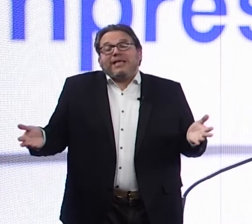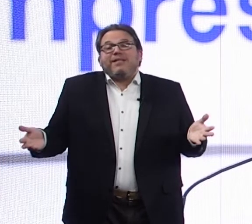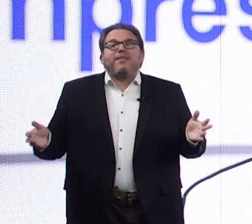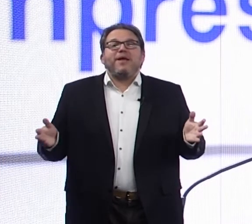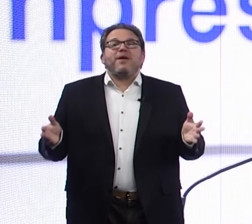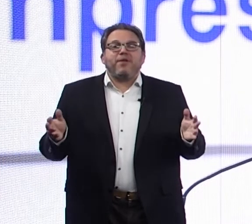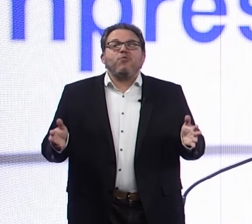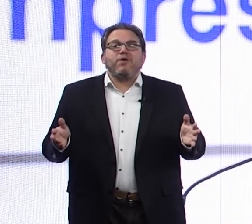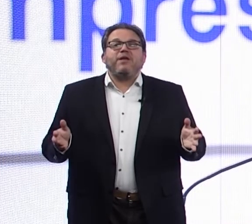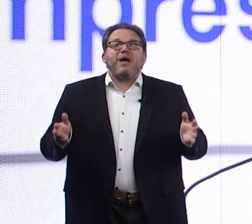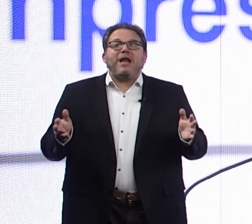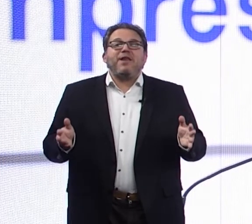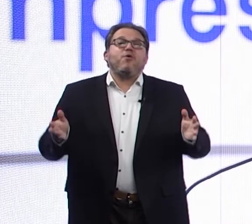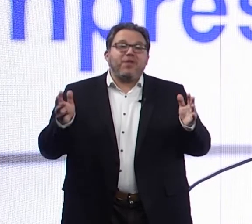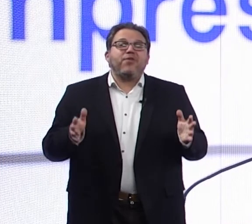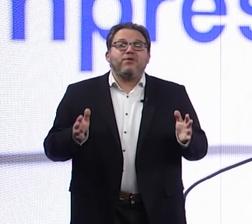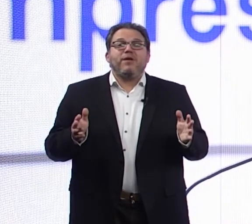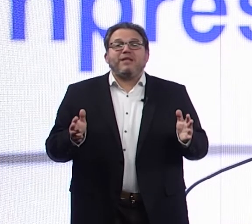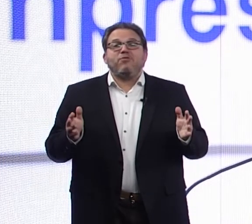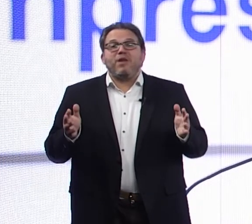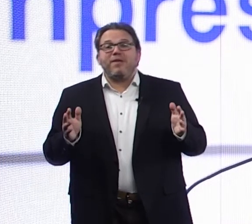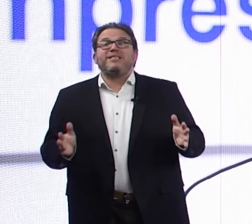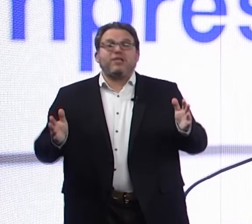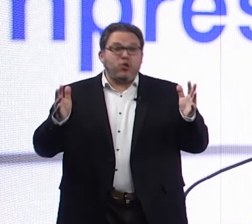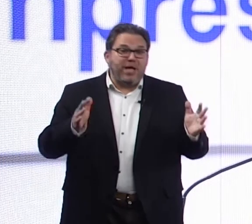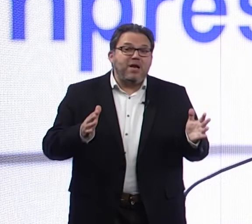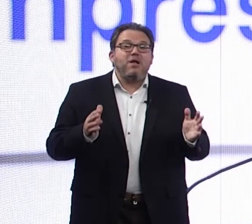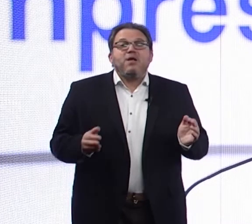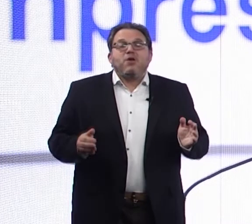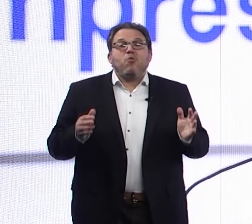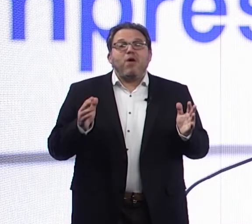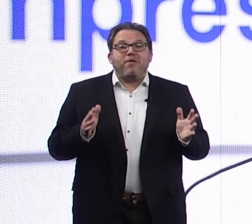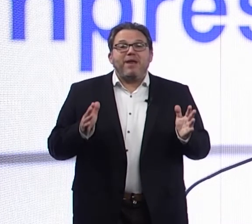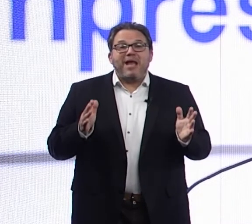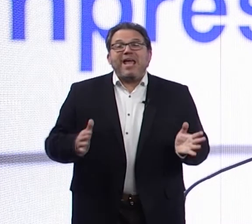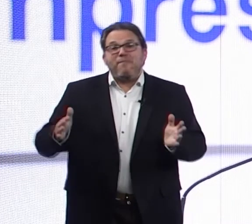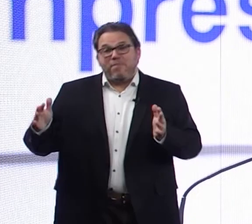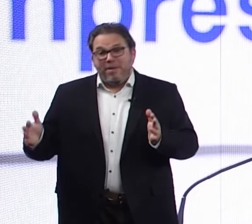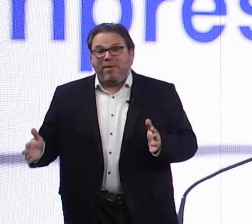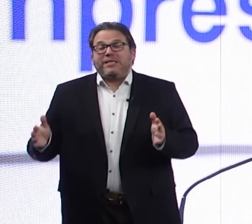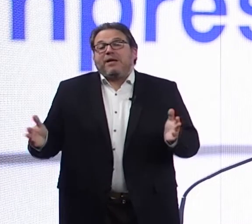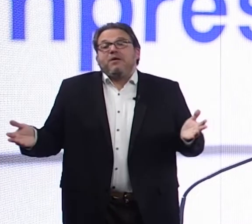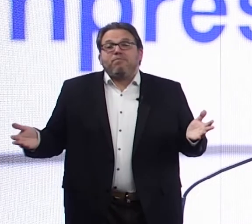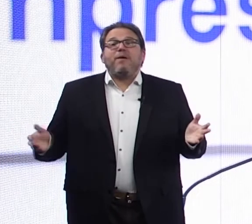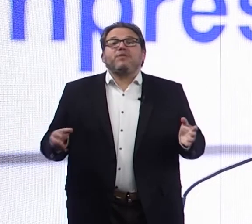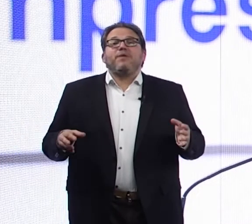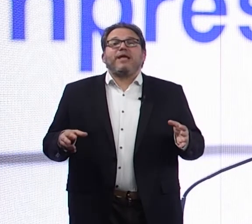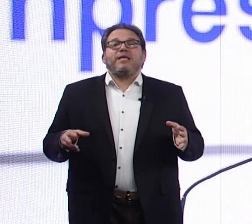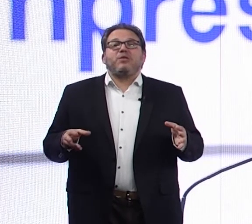tendrán que recurrir a la negociación tanto a nivel sectorial como a nivel de empresa vamos a ver qué es lo que